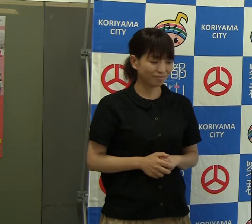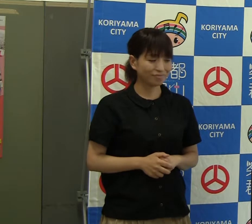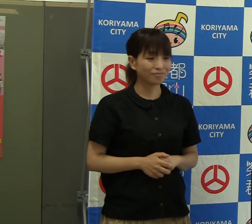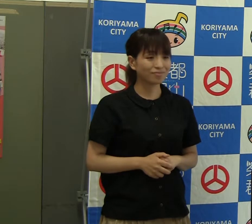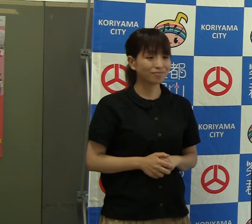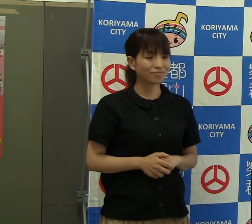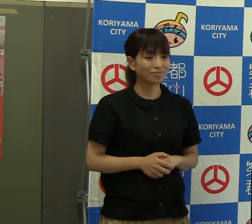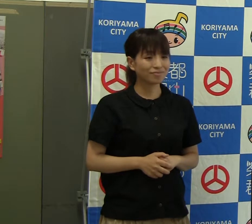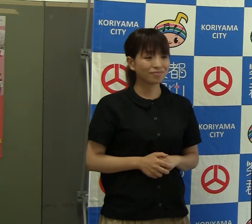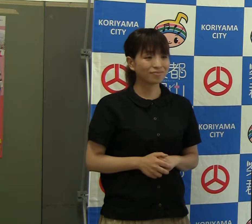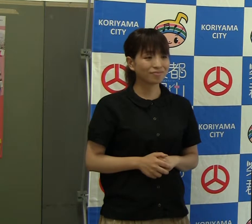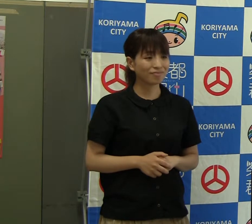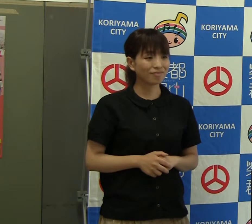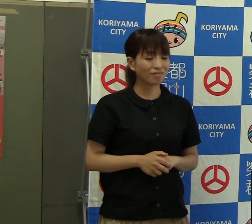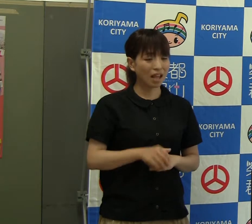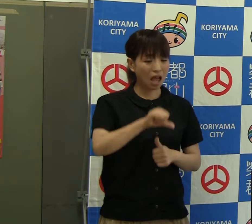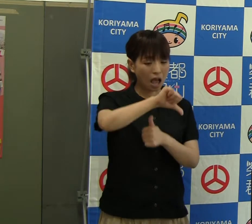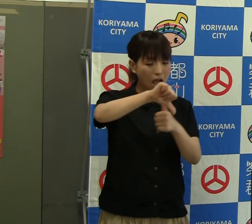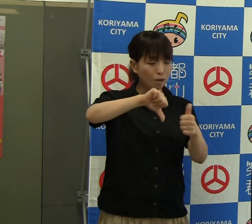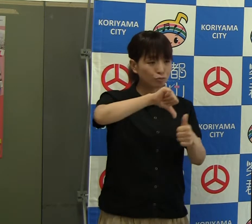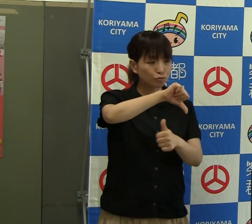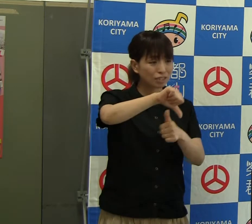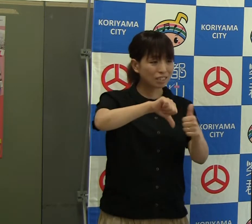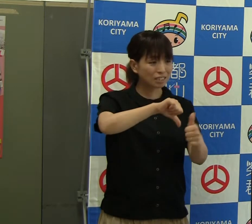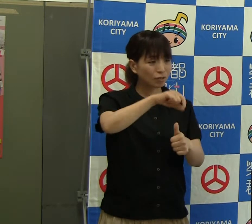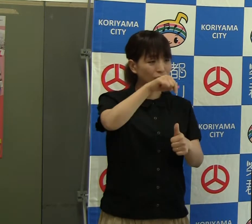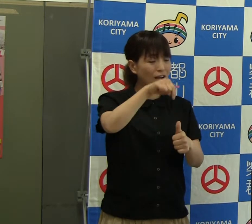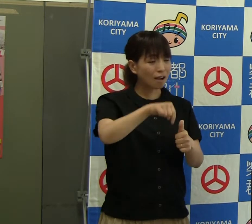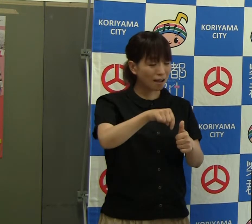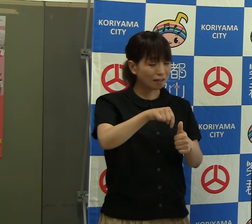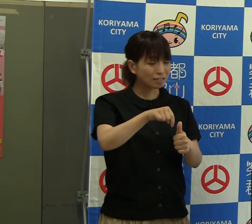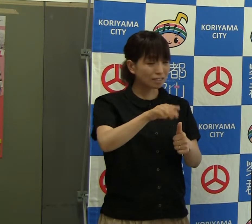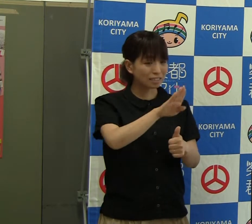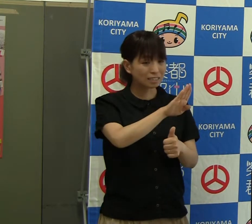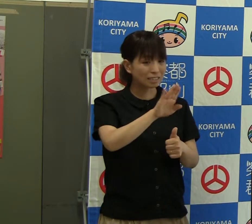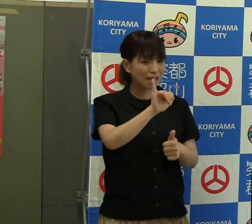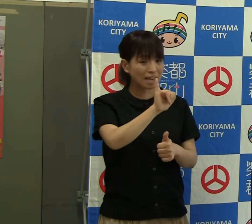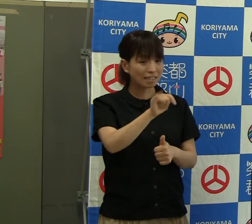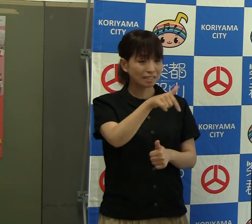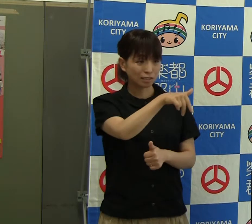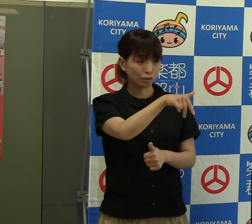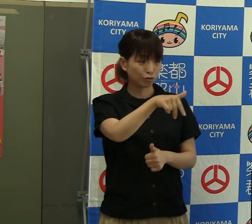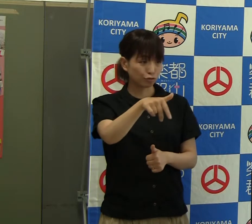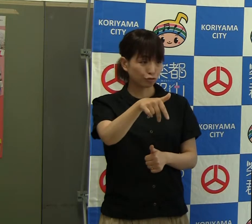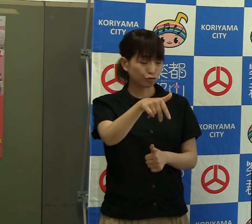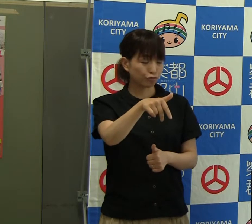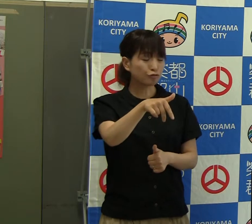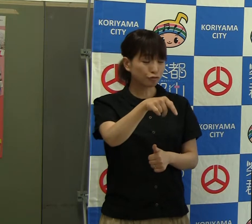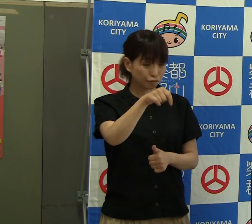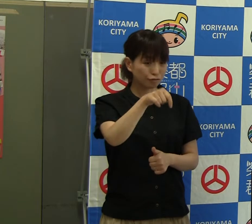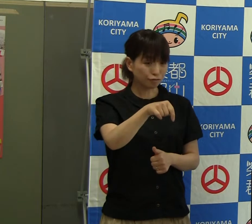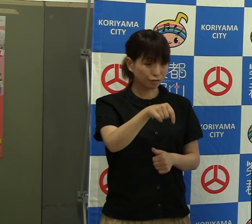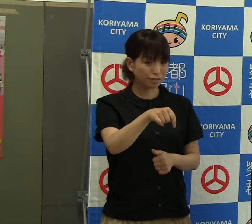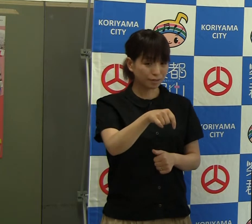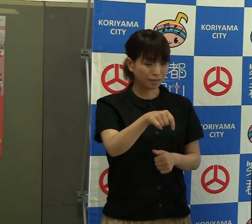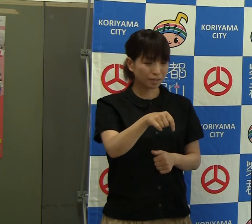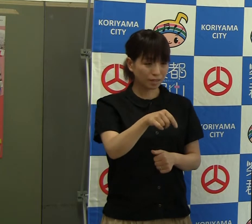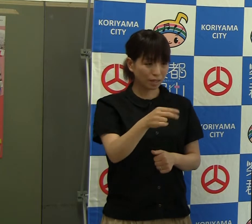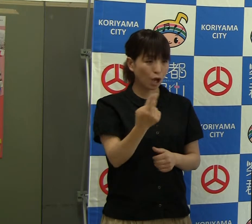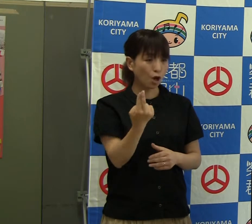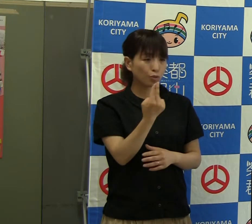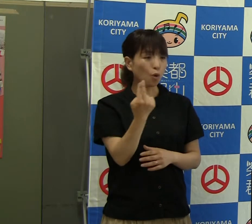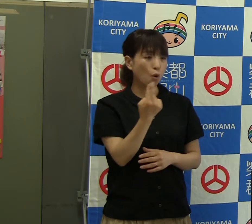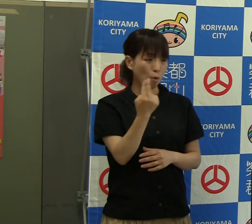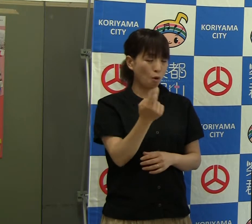アプリケーションにマイダイズっていうんでしょうか、デイズっていうんでしょうか、これはドコモさんのアプリケーションでございます